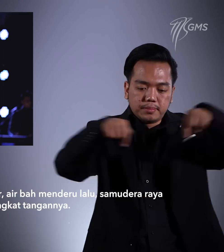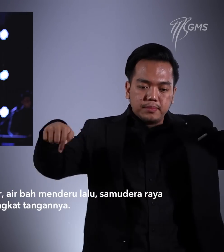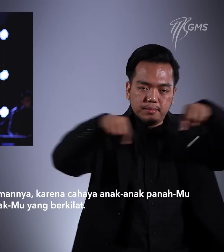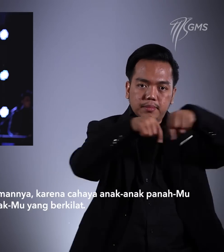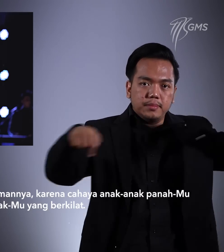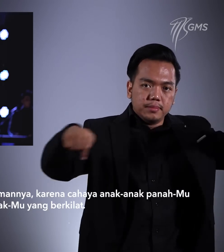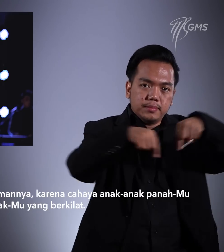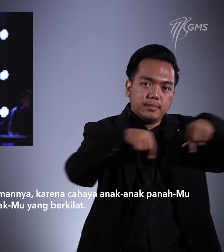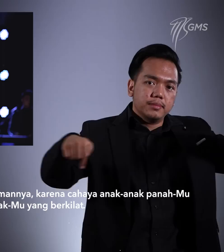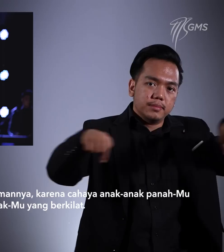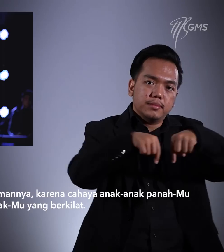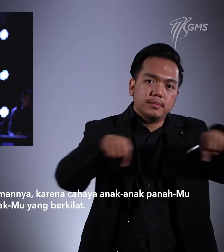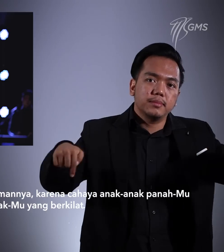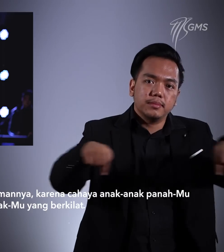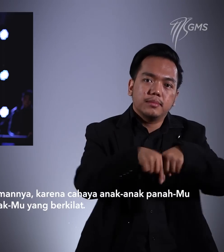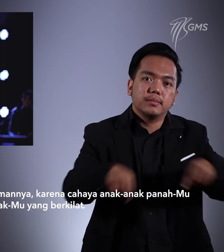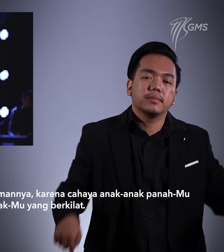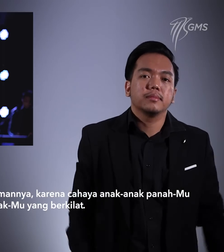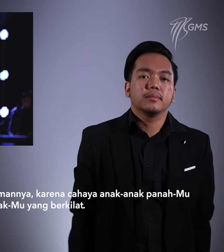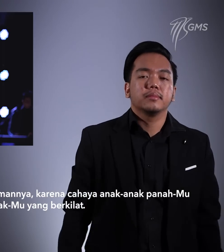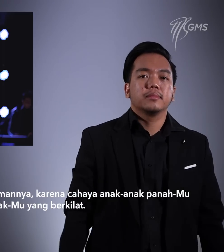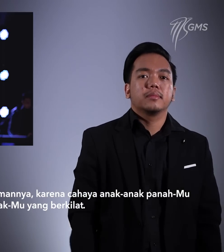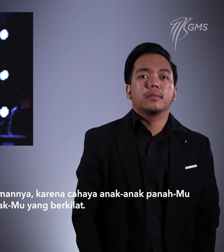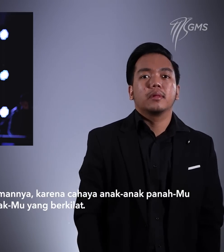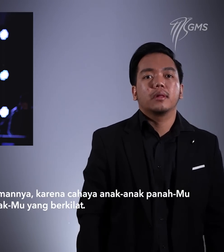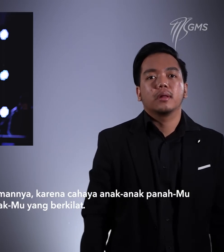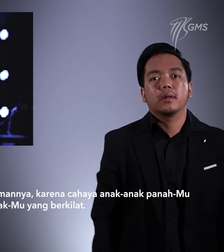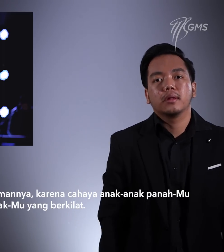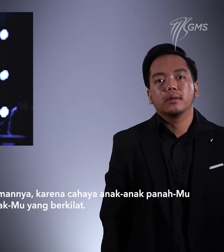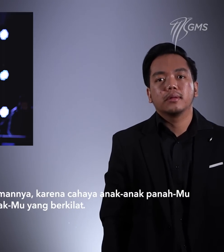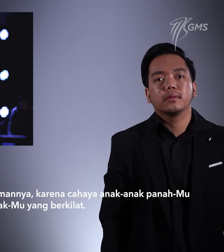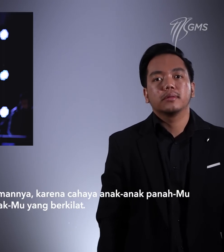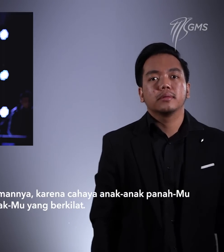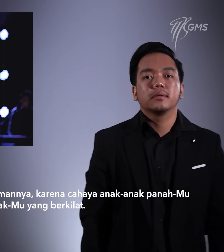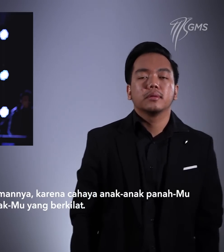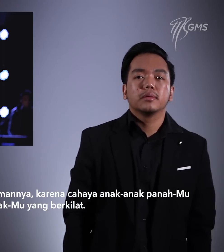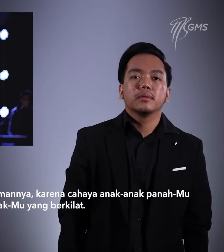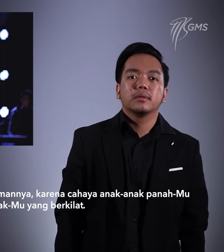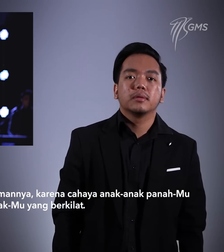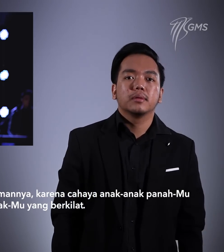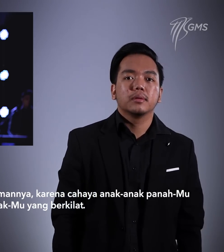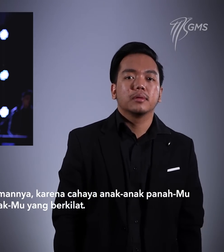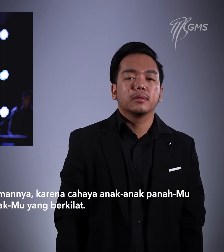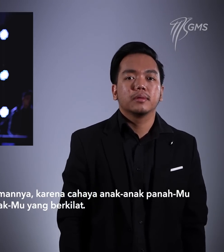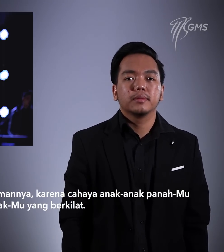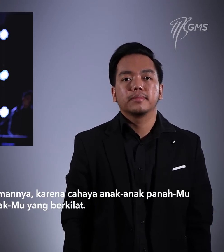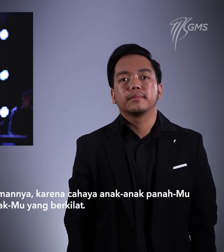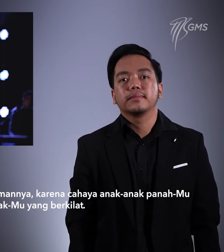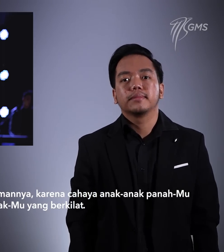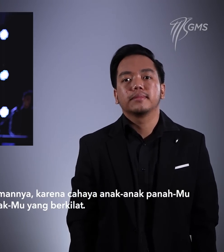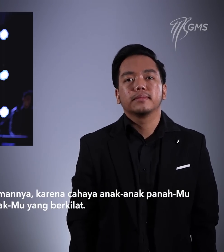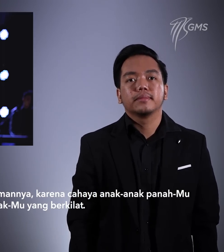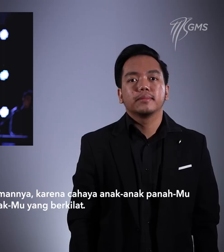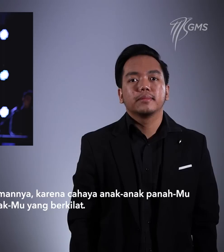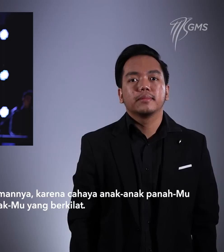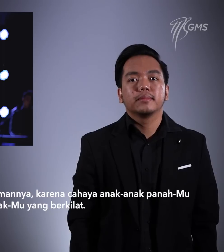suaranya. Matahari bulan berhenti di tempat kediamannya karena cahaya anak-anak panamu melayang laju karena kilauan